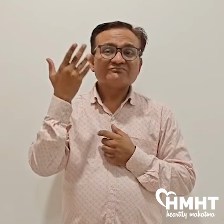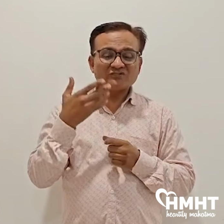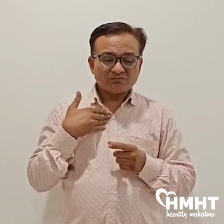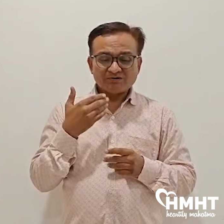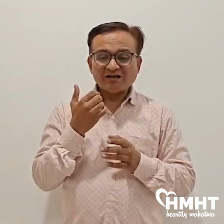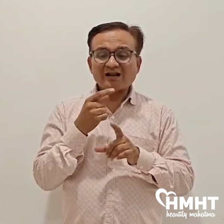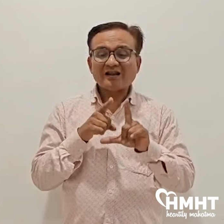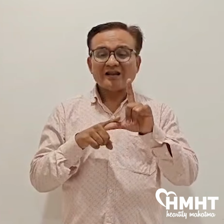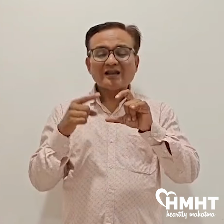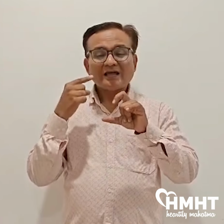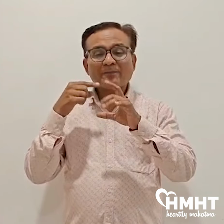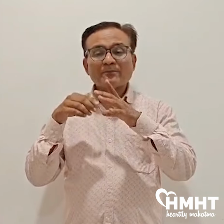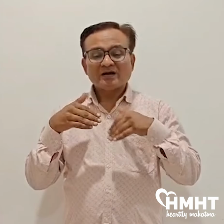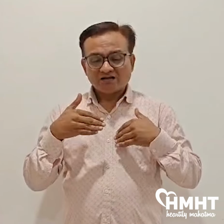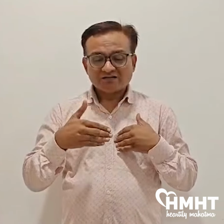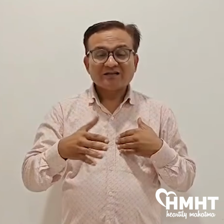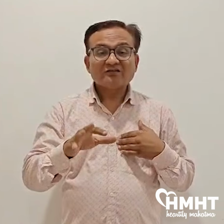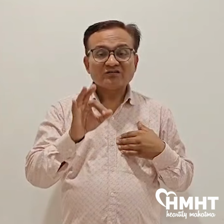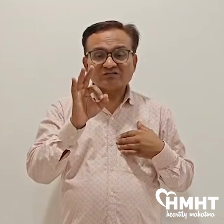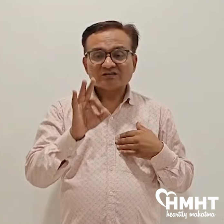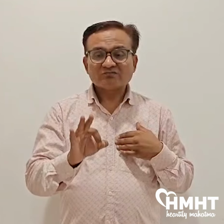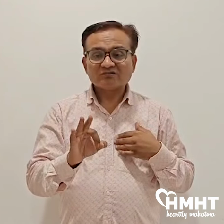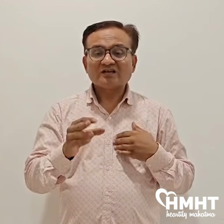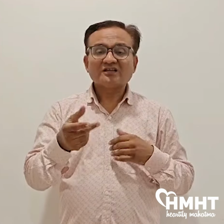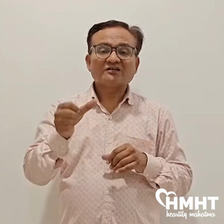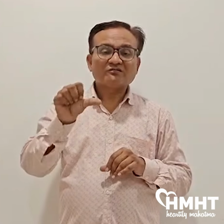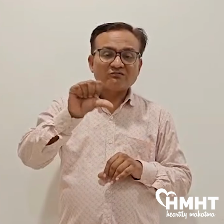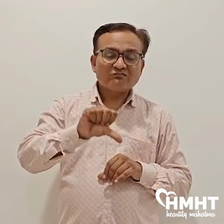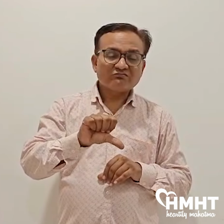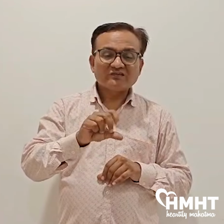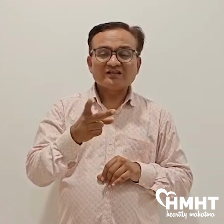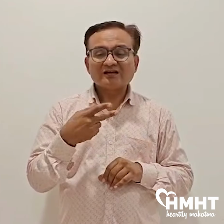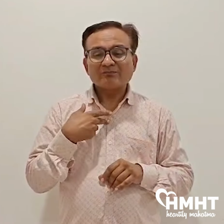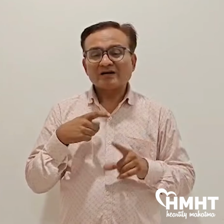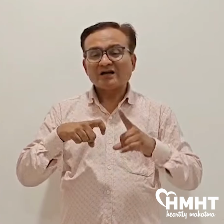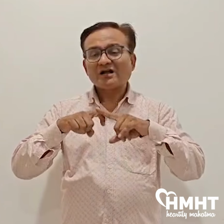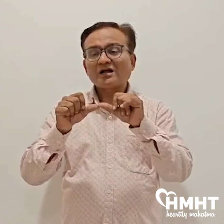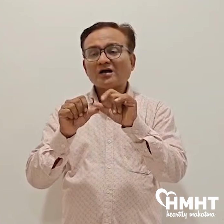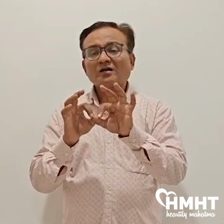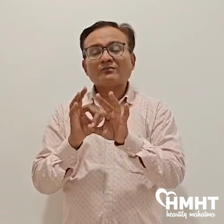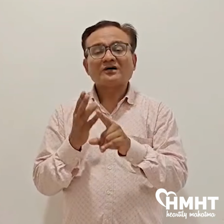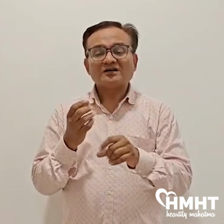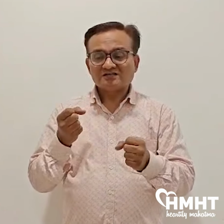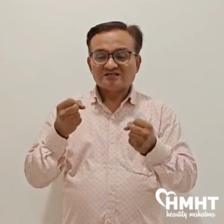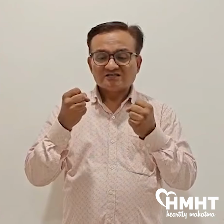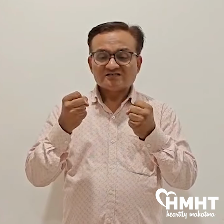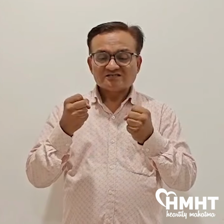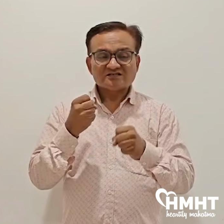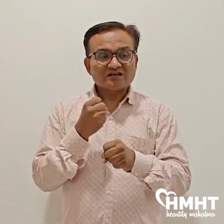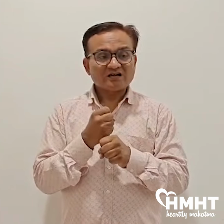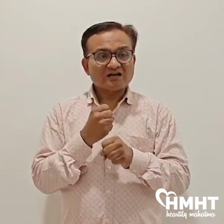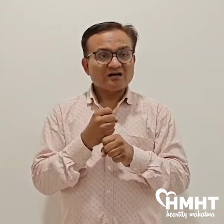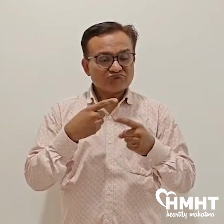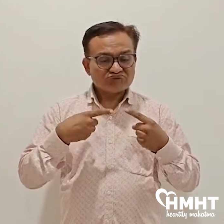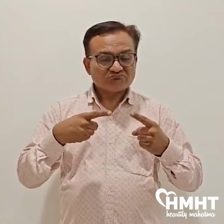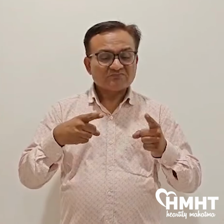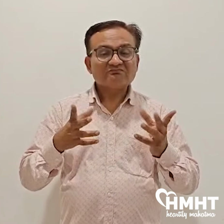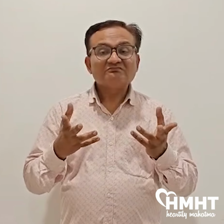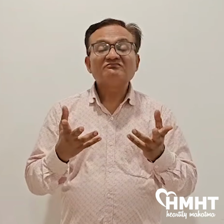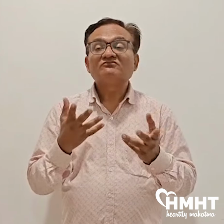થાય છે બધું સારા માટે જ થાય છે, તો પછી કરેલા કર્મ અને હાર્ડવર્ક અને પ્રયત્નનો કંઈ મતલબ